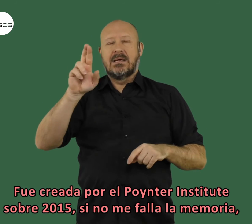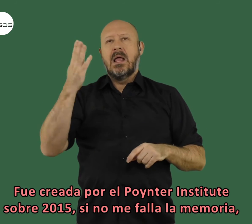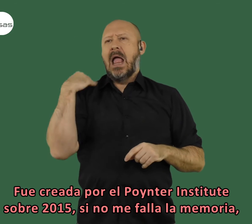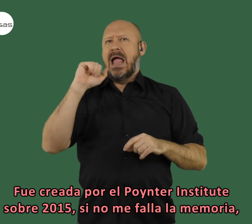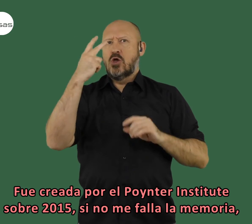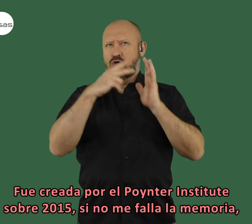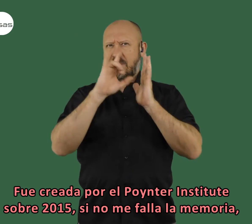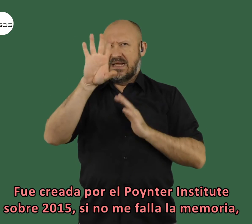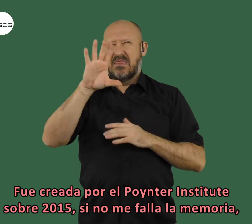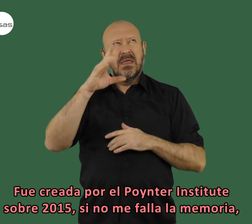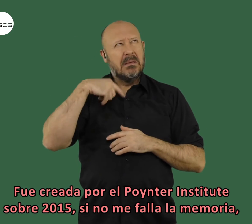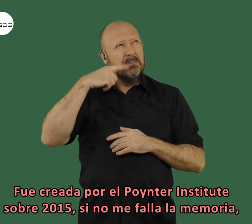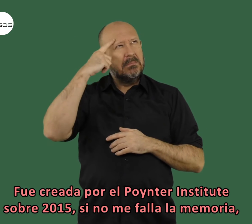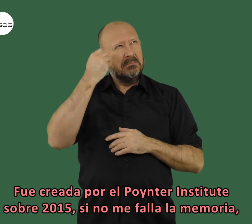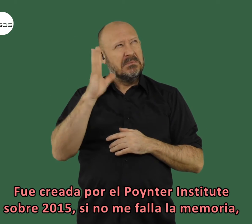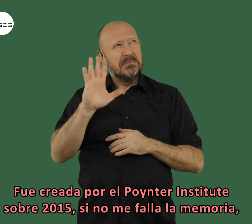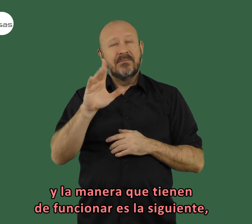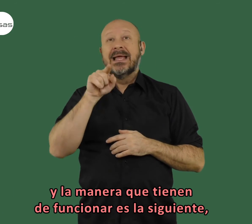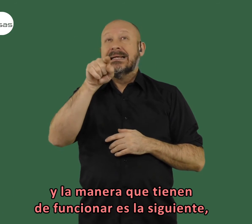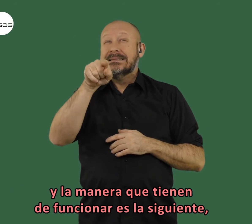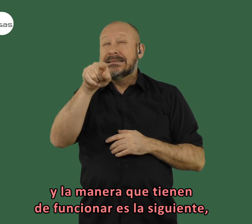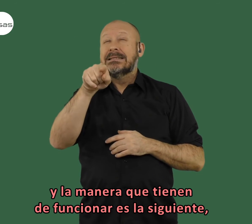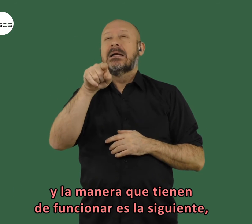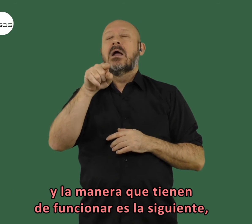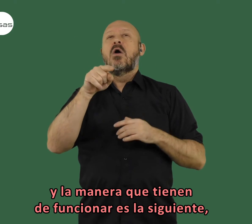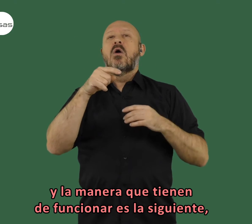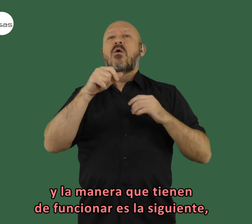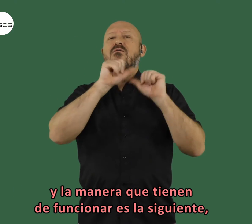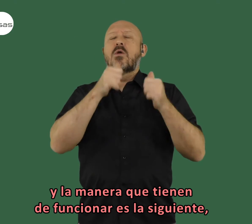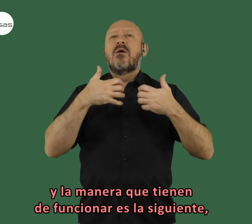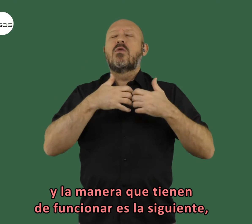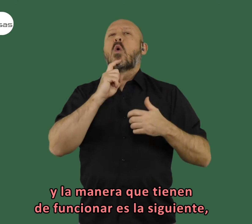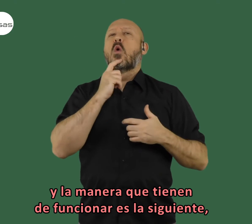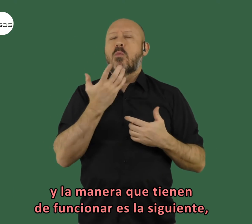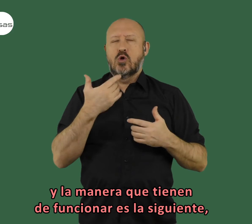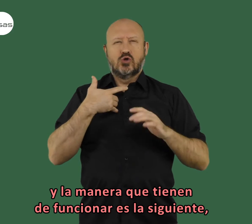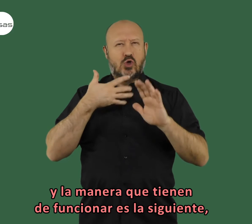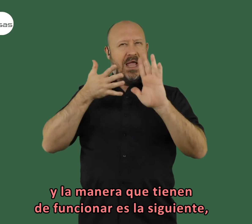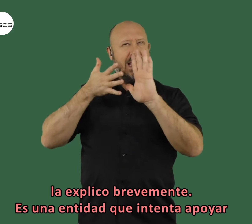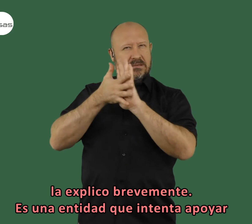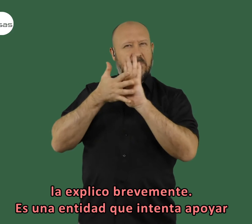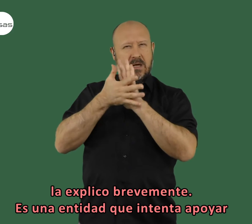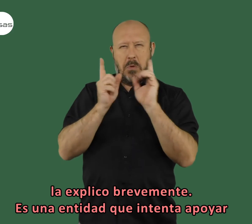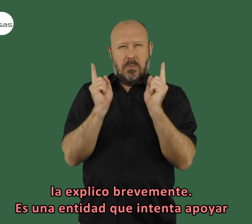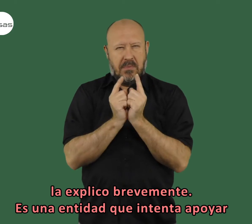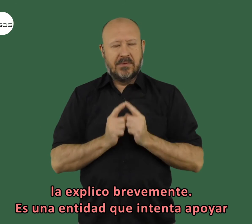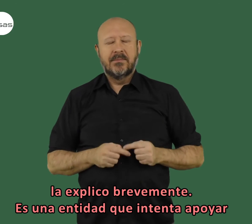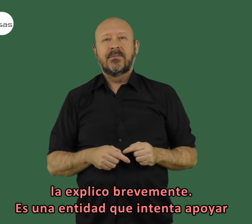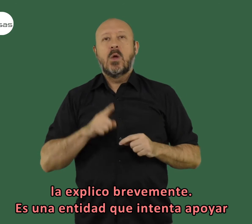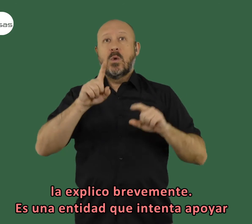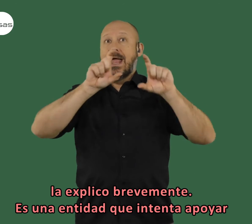Institute sobre 2015, si no me falla la memoria. Y la manera que tienen de funcionar es la siguiente, la explico